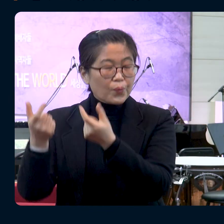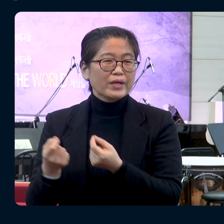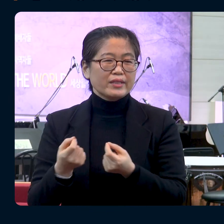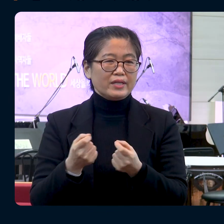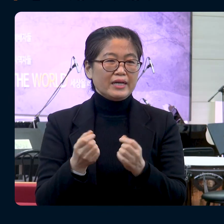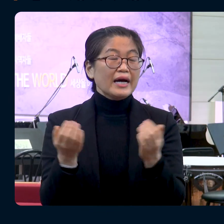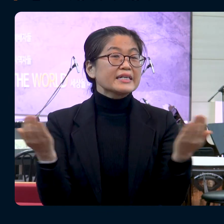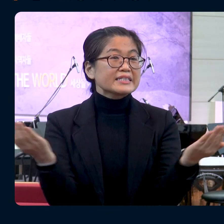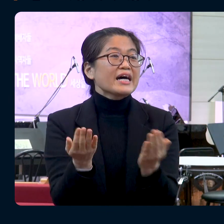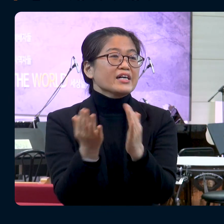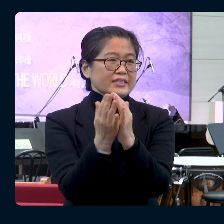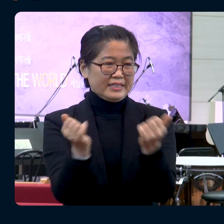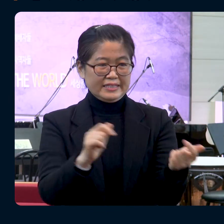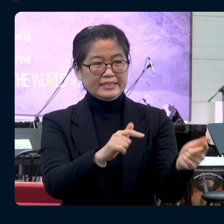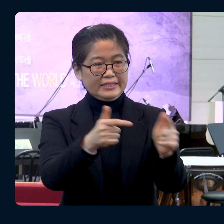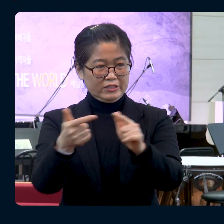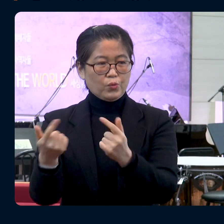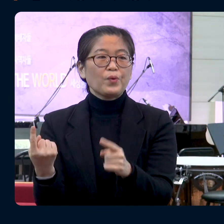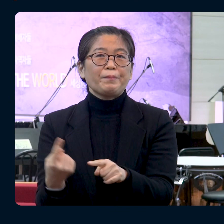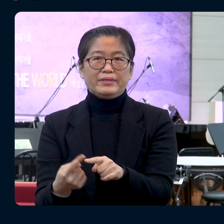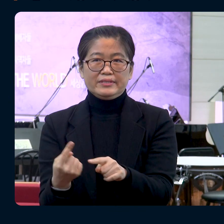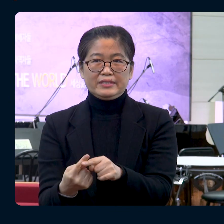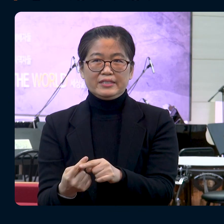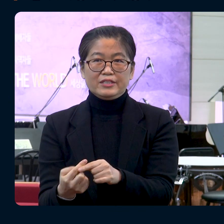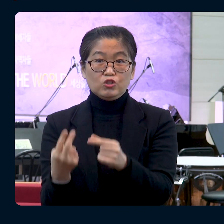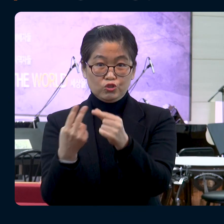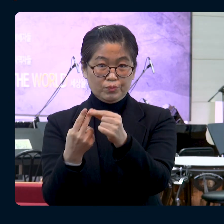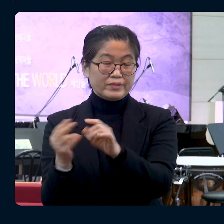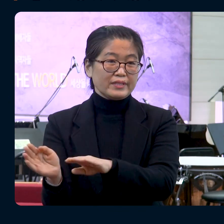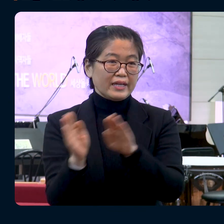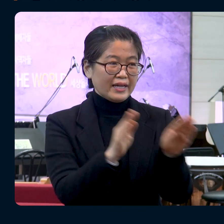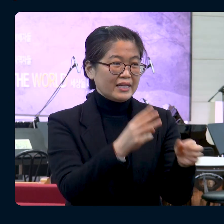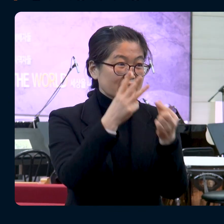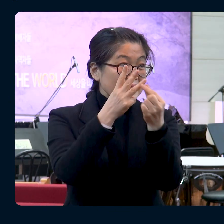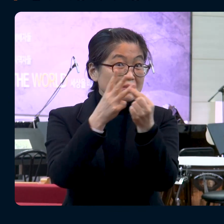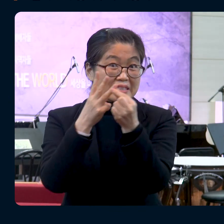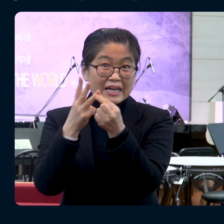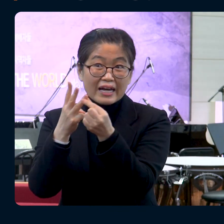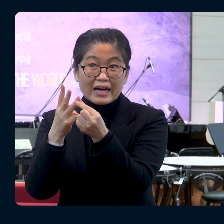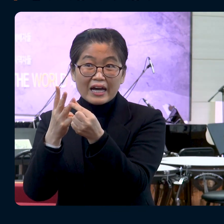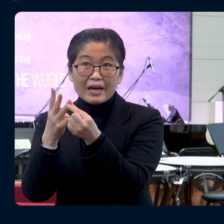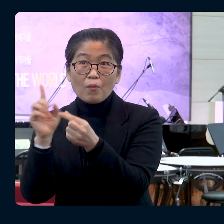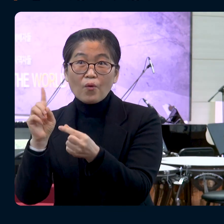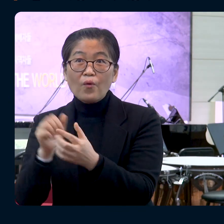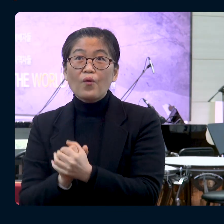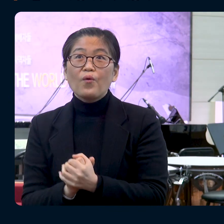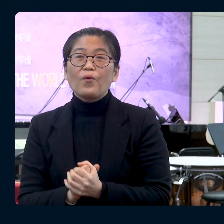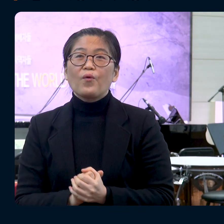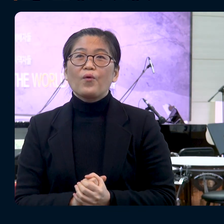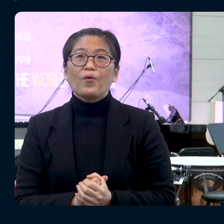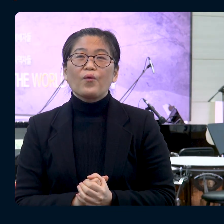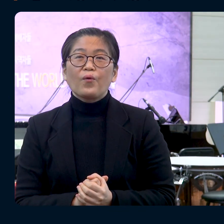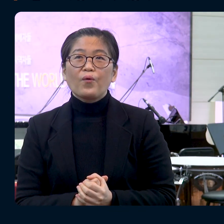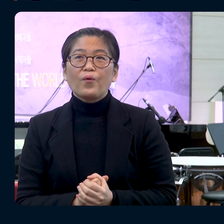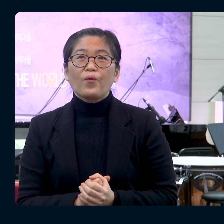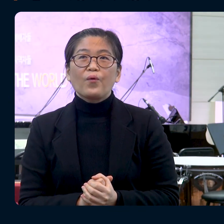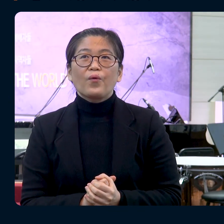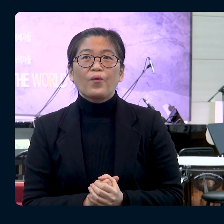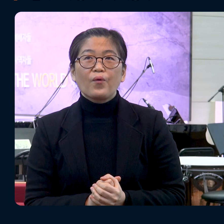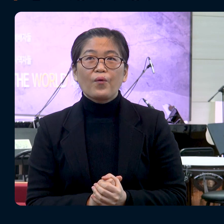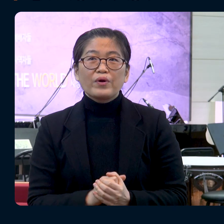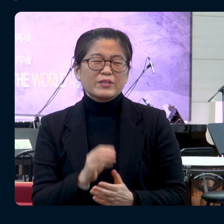입었다. 사역자들. 이게 두 번째였습니다. 그리고 세 번째, 이제 무엇을 할까